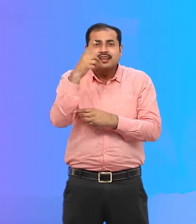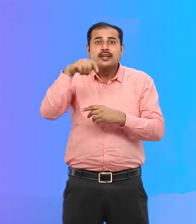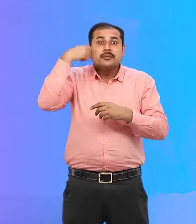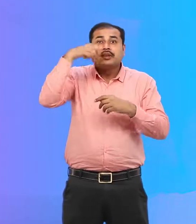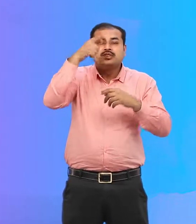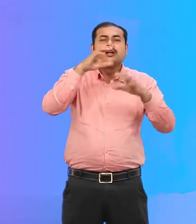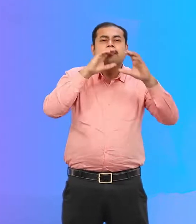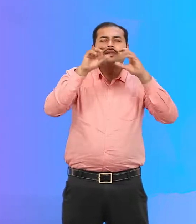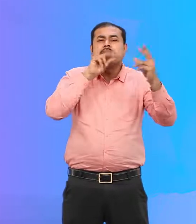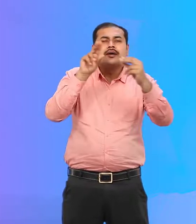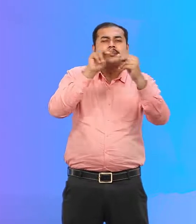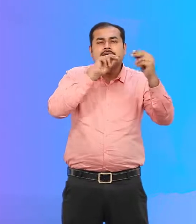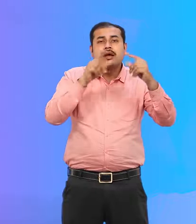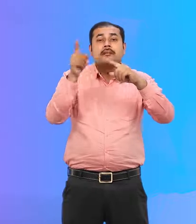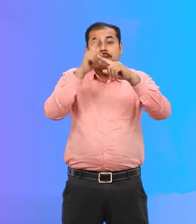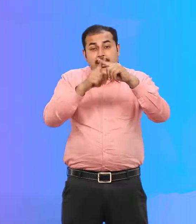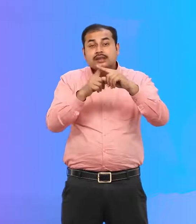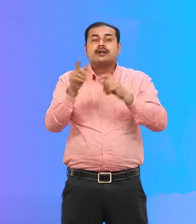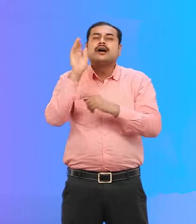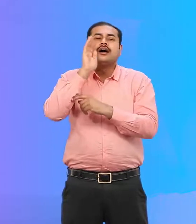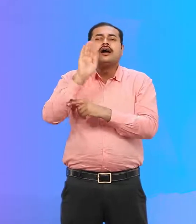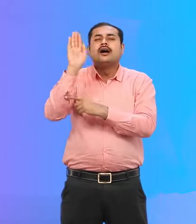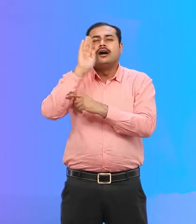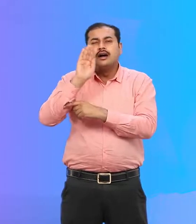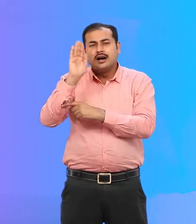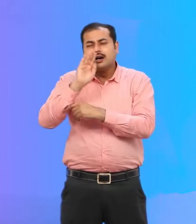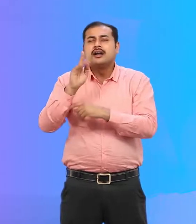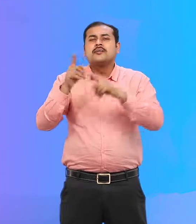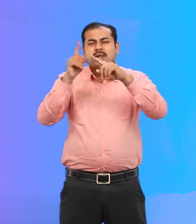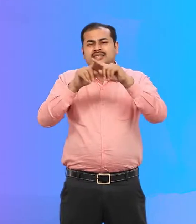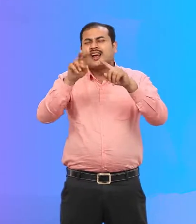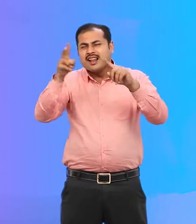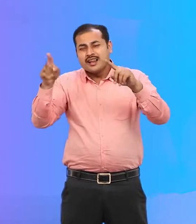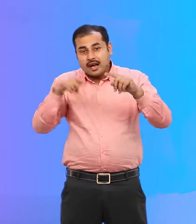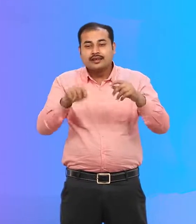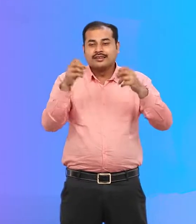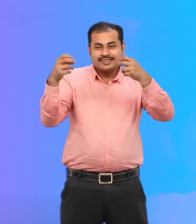है जहां वीडियो के संवादों और संगीत की जानकारी लिखित रूप में दी जा रही है